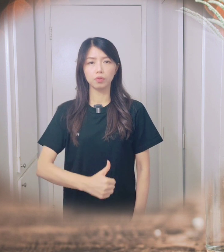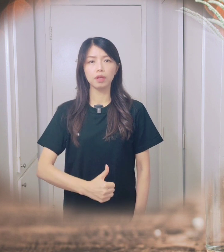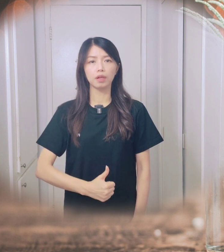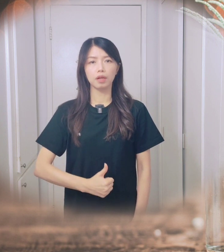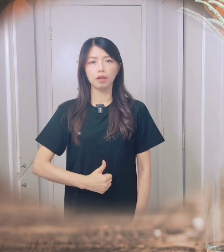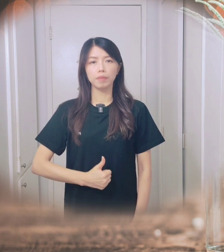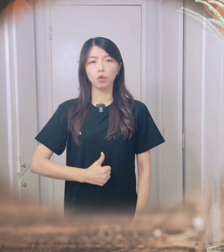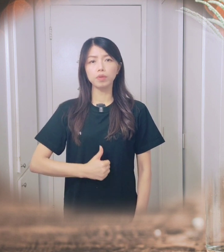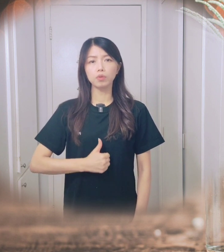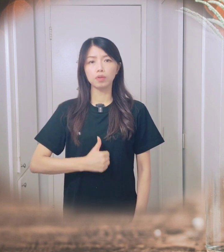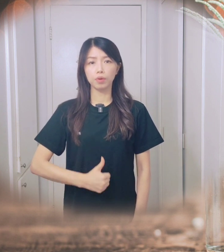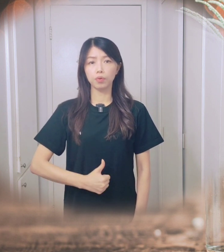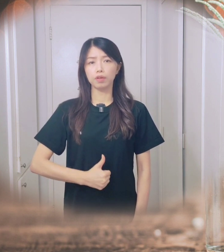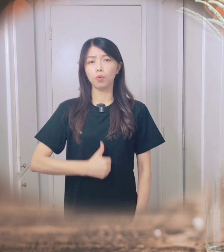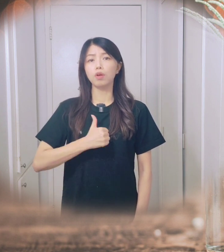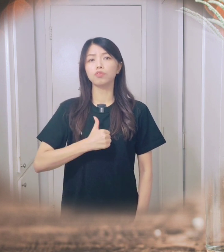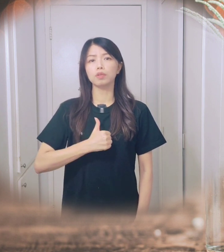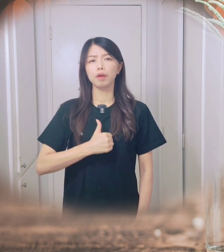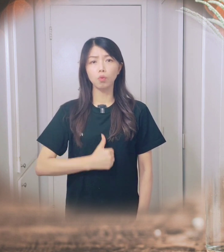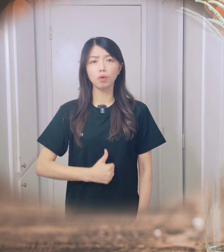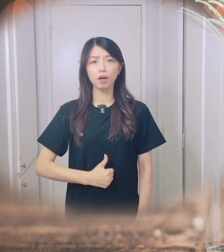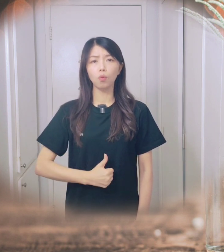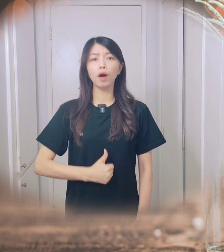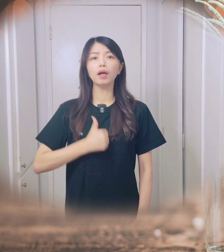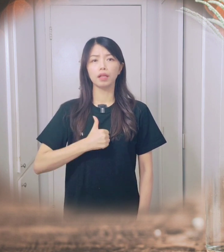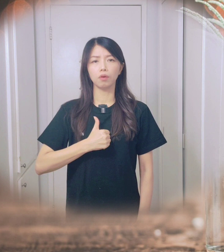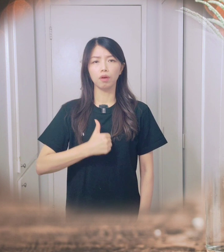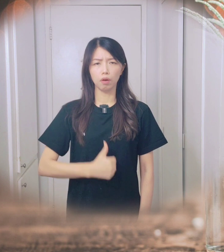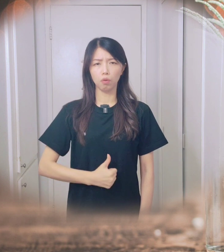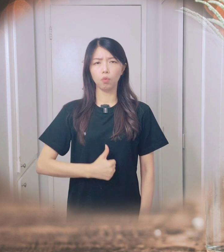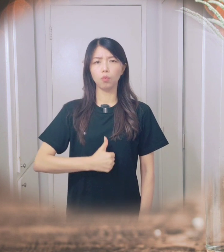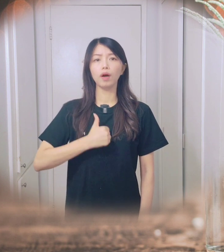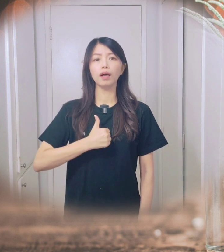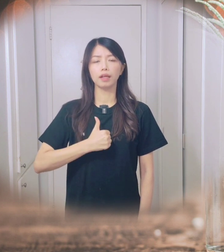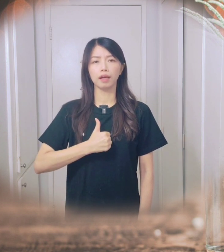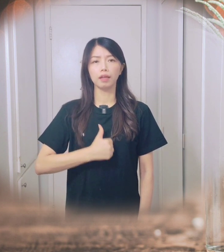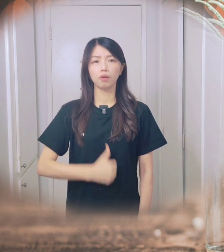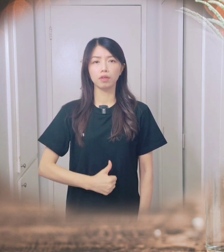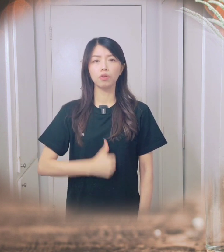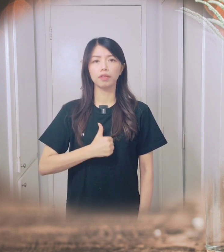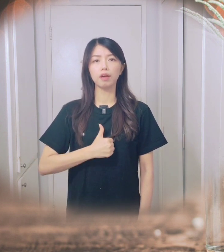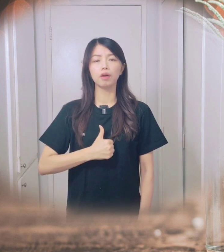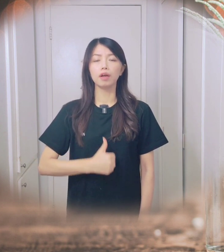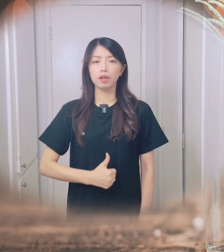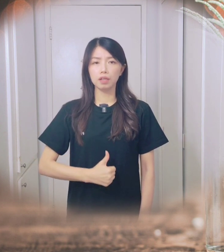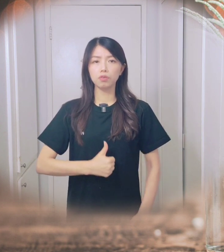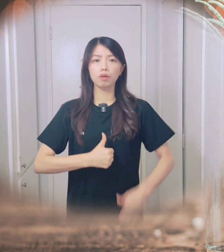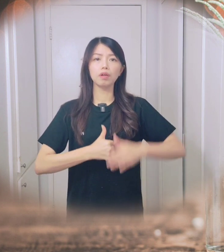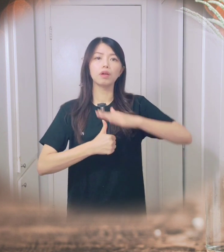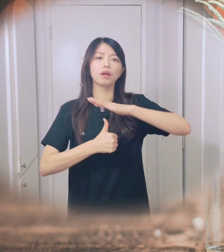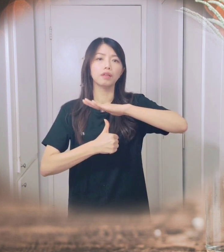세우신 손을 배꼽 있는 쪽에서 위로 이렇게 올려주시면 뭔가 화가 나는 거예요. 화가 나다 이런 데 수어인데요.